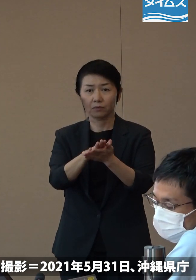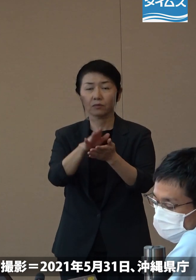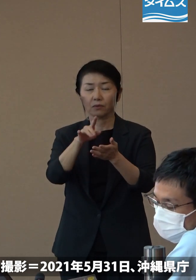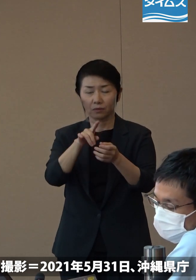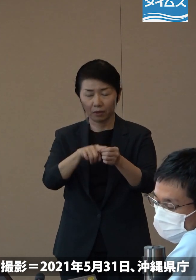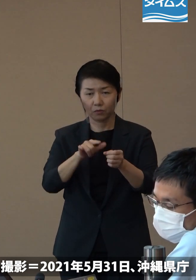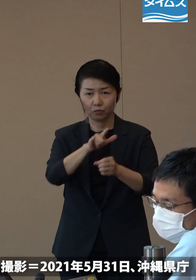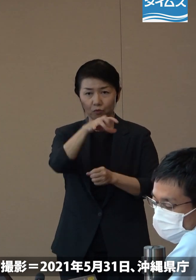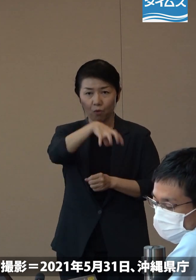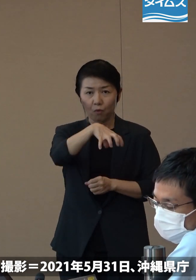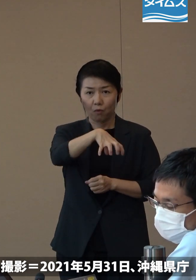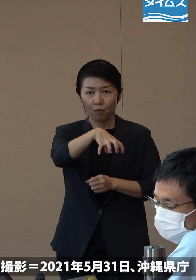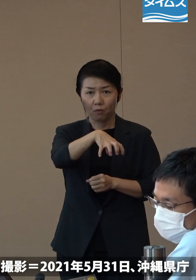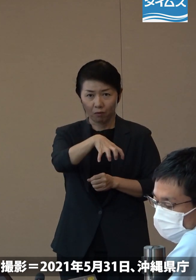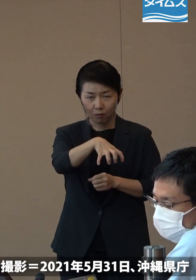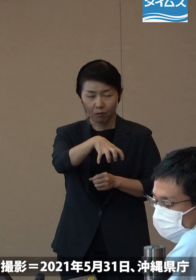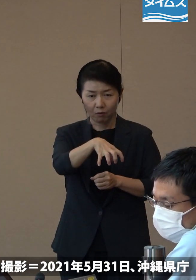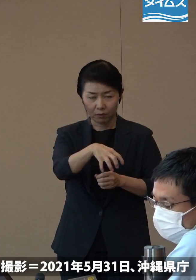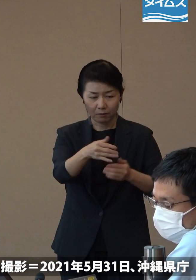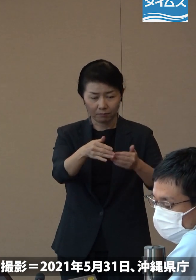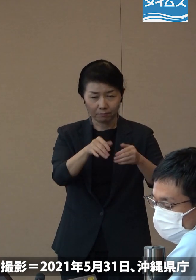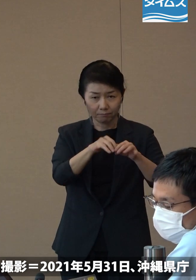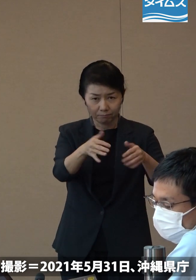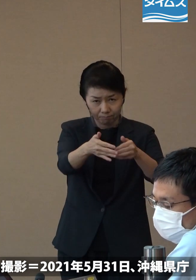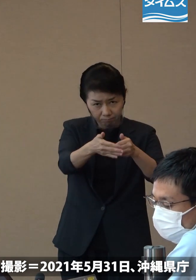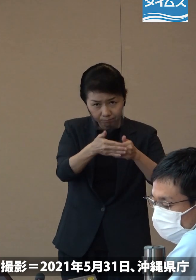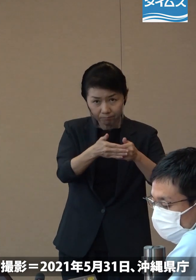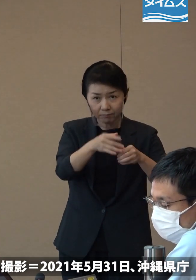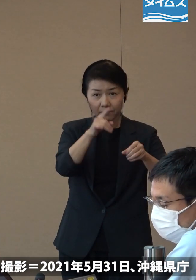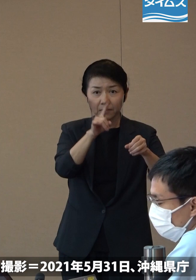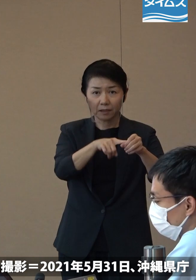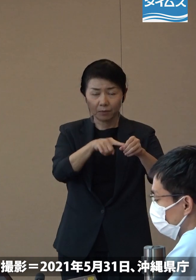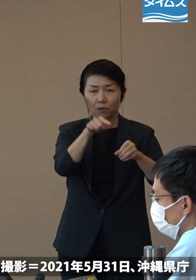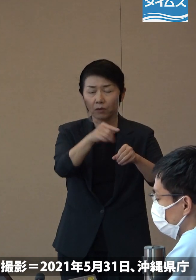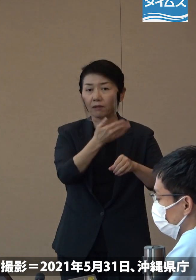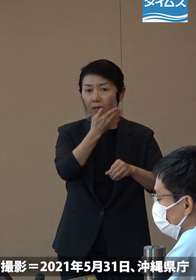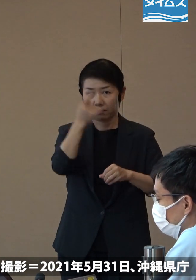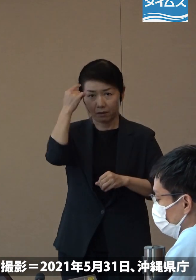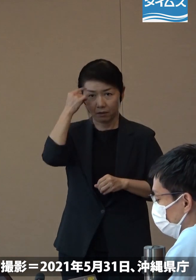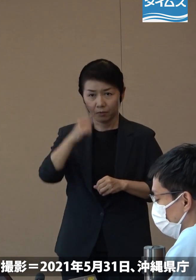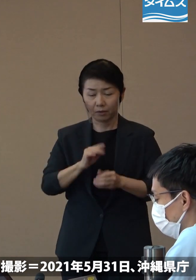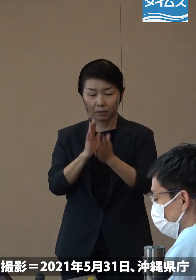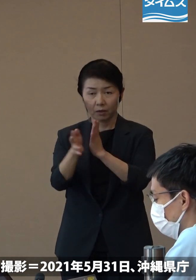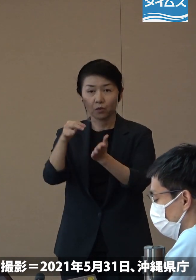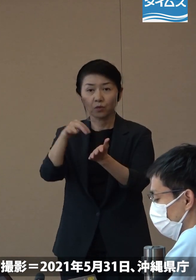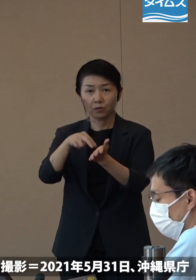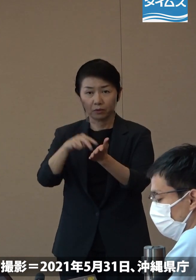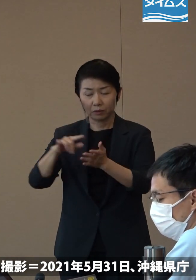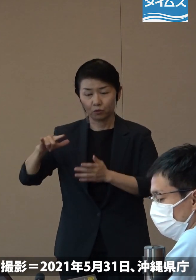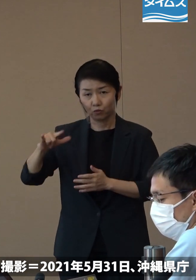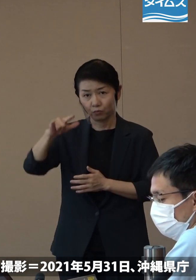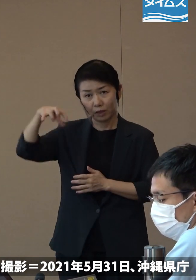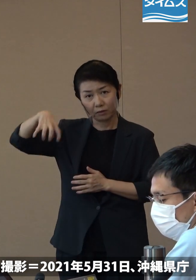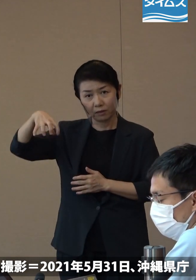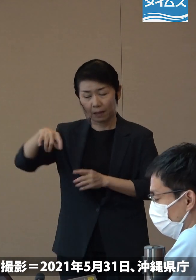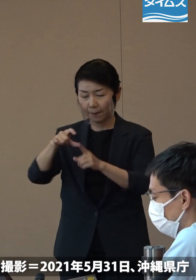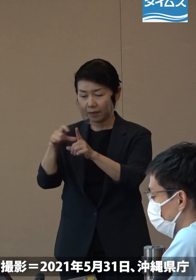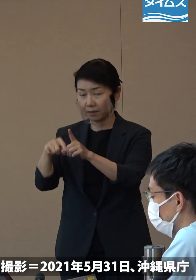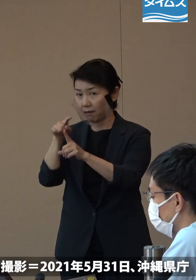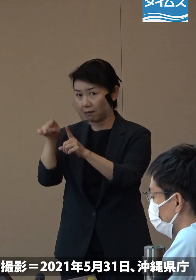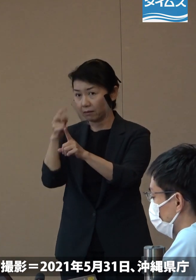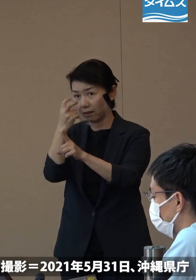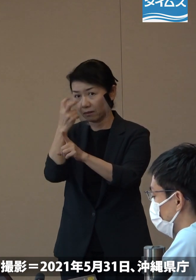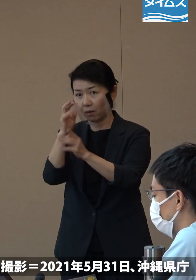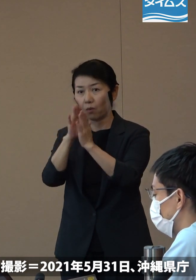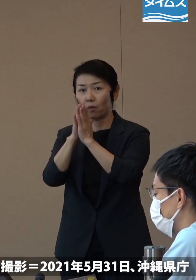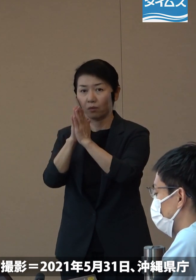湾等における水際対策の徹底が重要と考えています。そのため県では、出発地での事前の PCR 検査